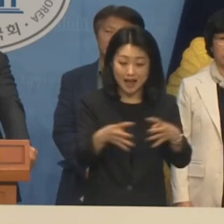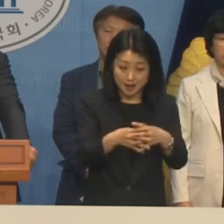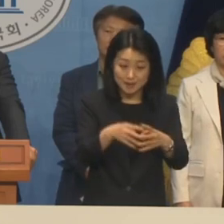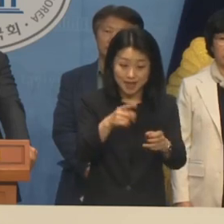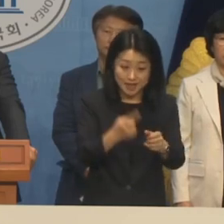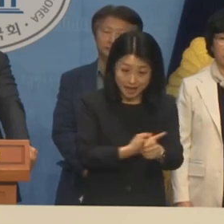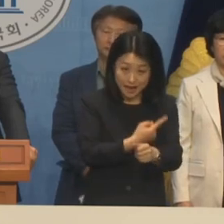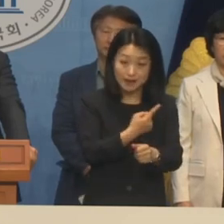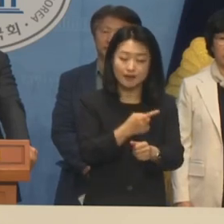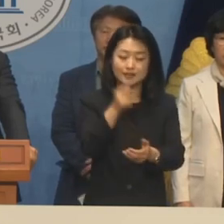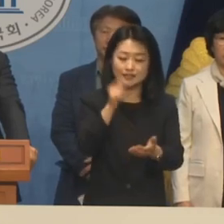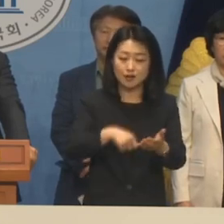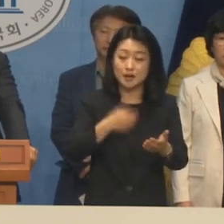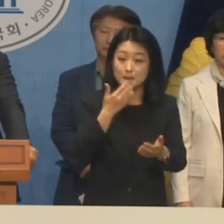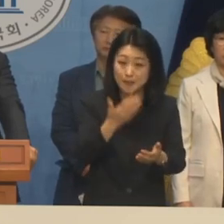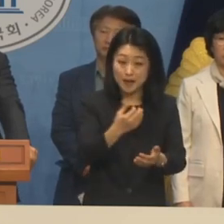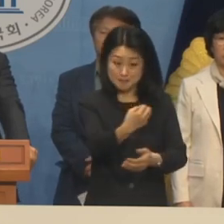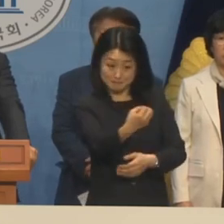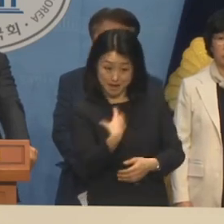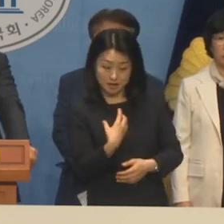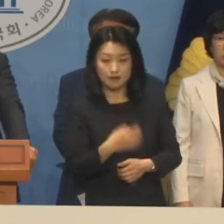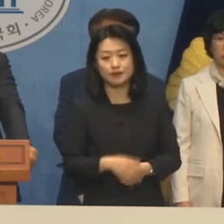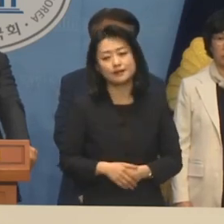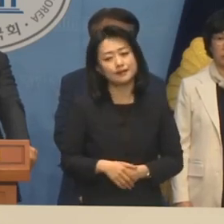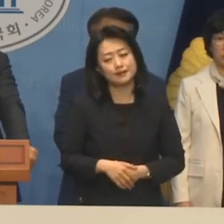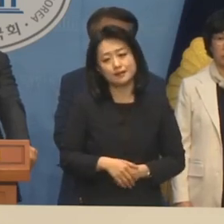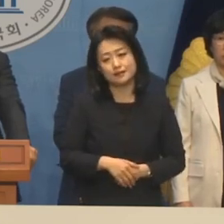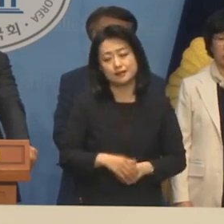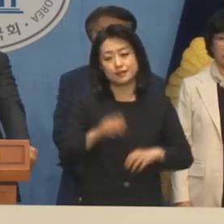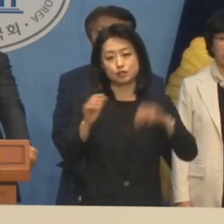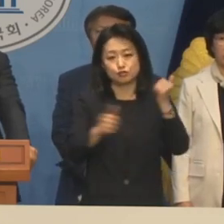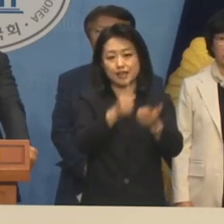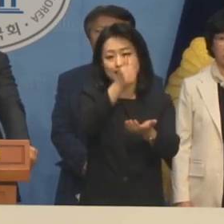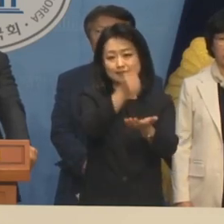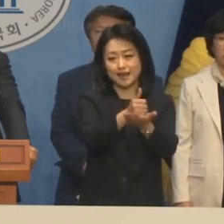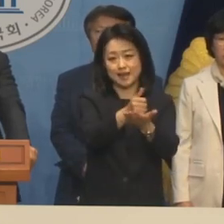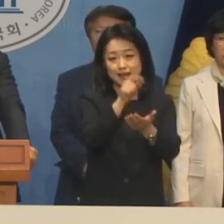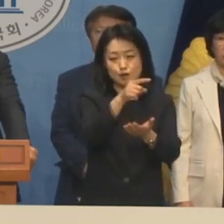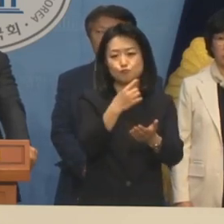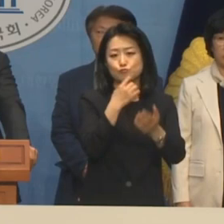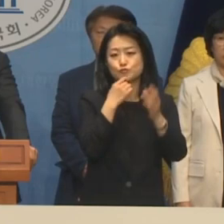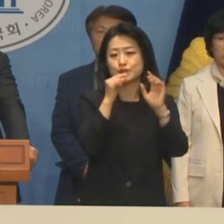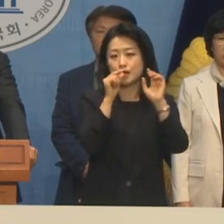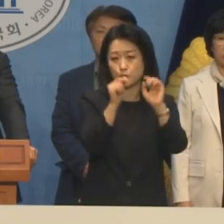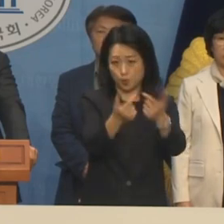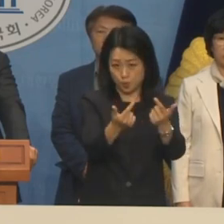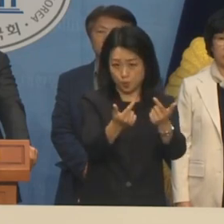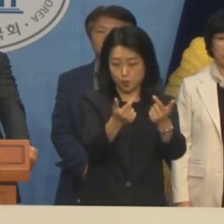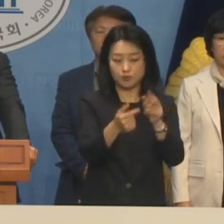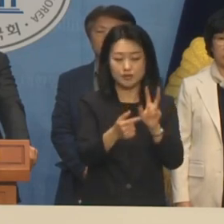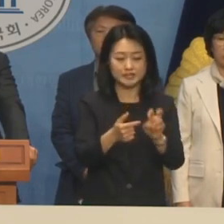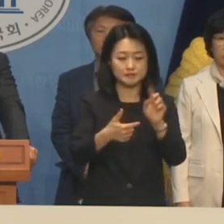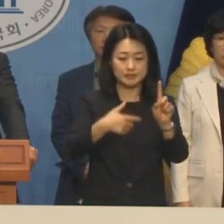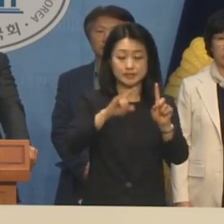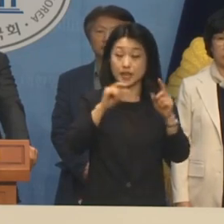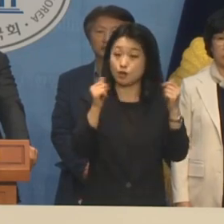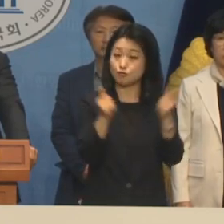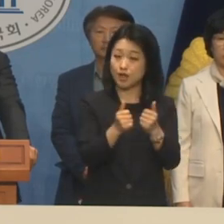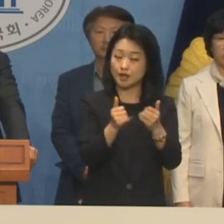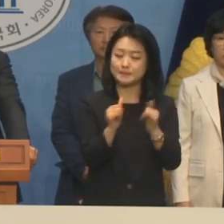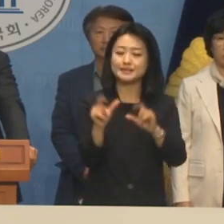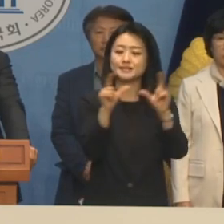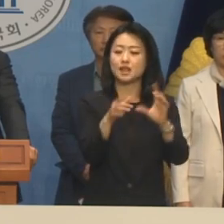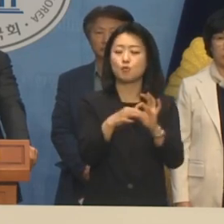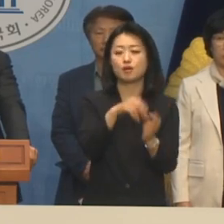이렇게 소홀하게 대했던 것들은 어찌 보면 김진표 국회의장뿐만이 아니라 21대 국회가 민생